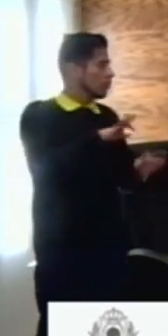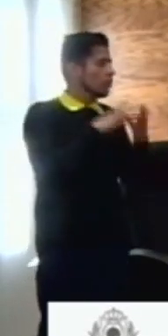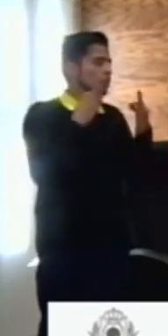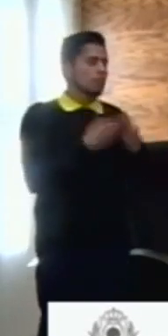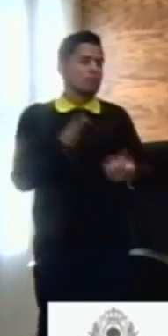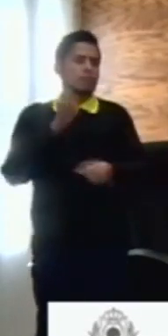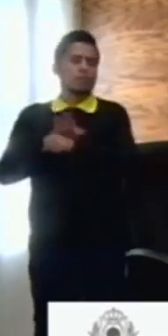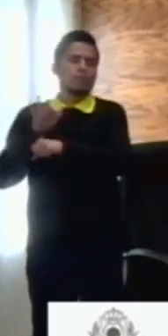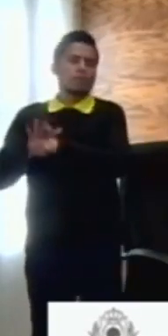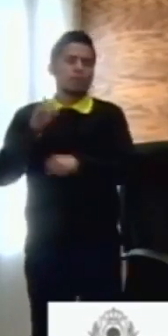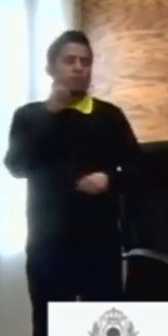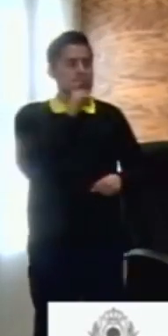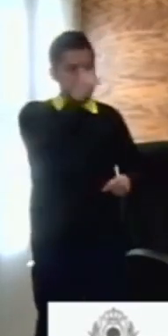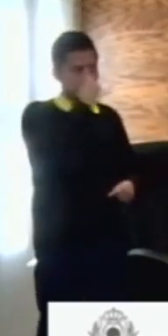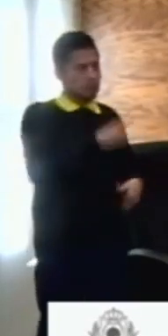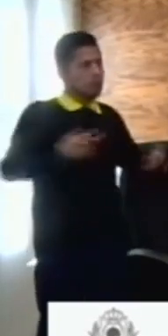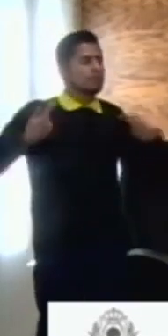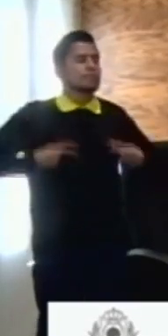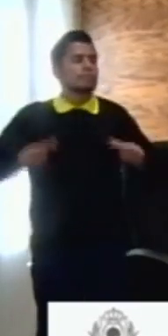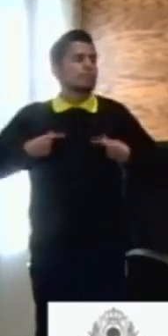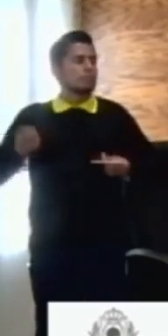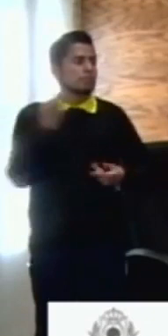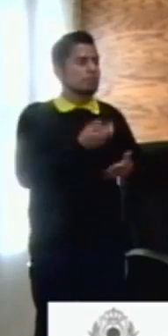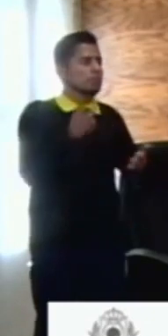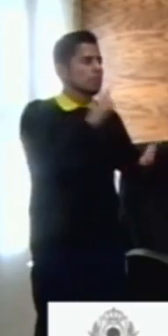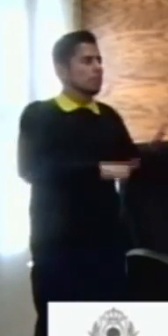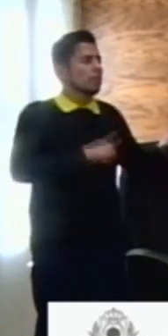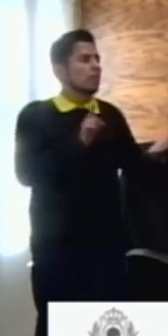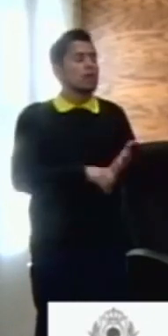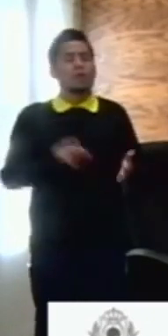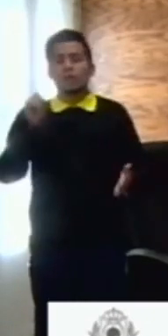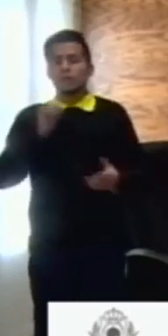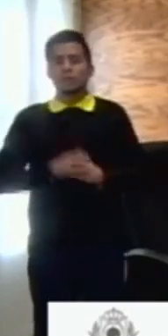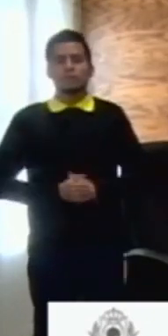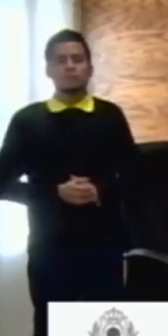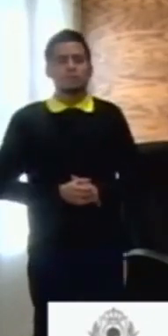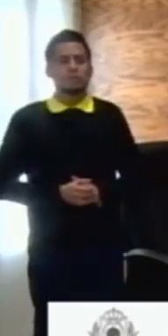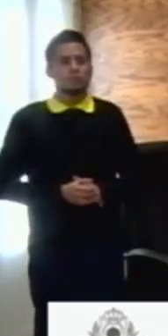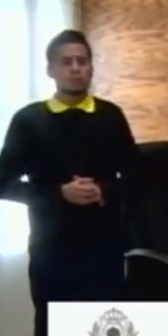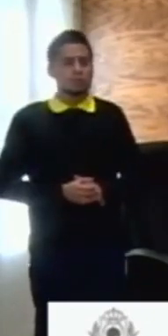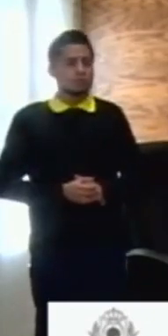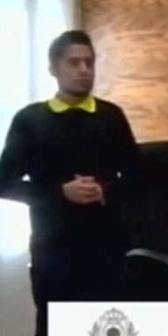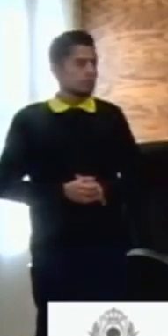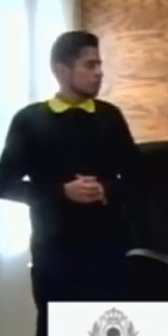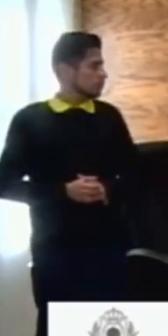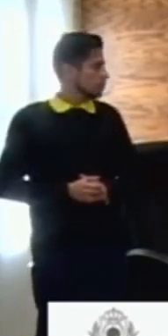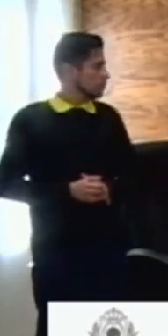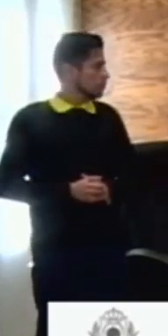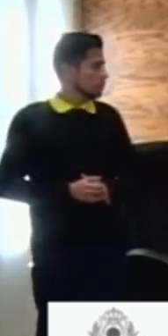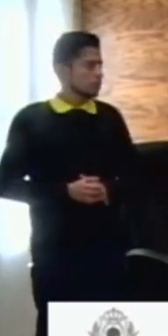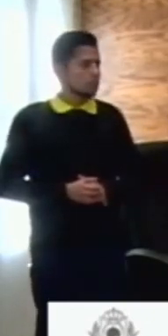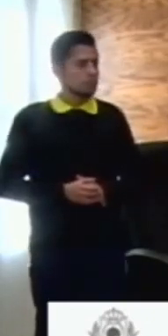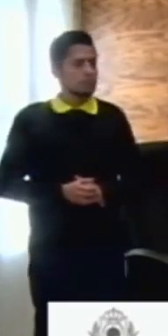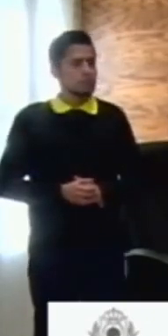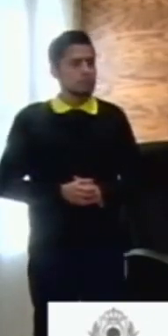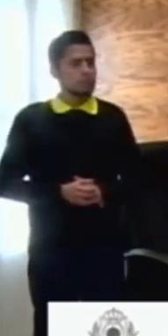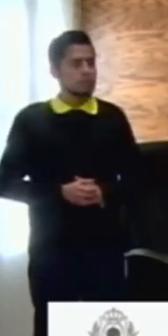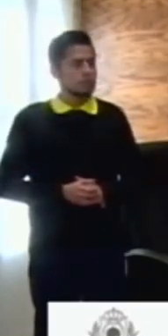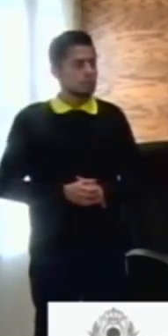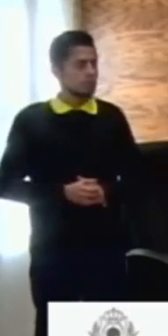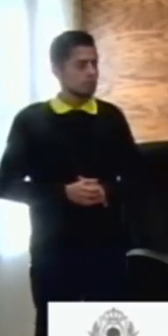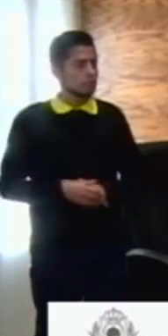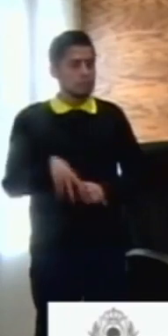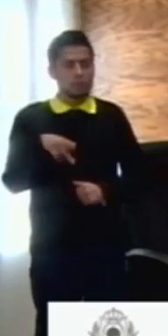abastecimiento para los habitantes de la región y y para los